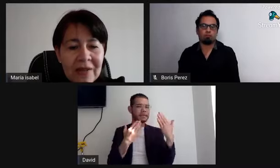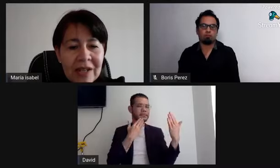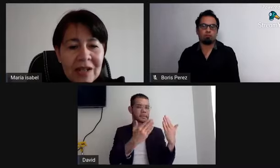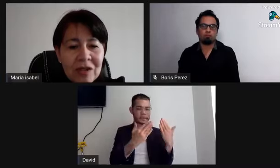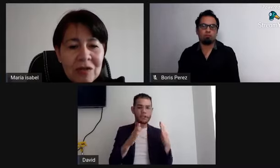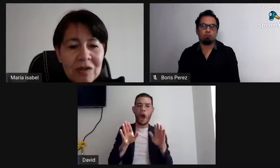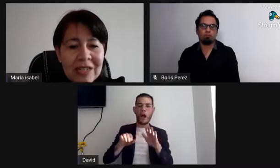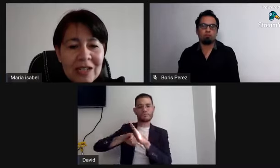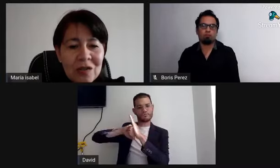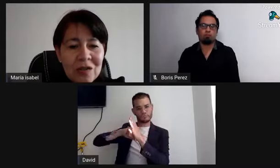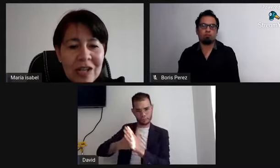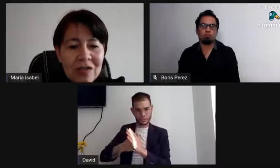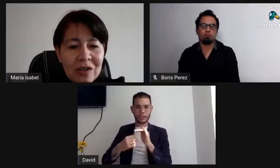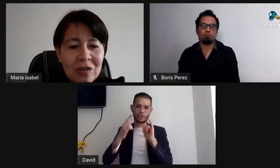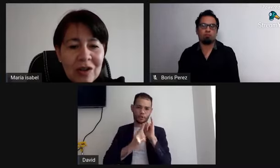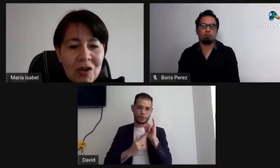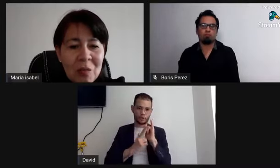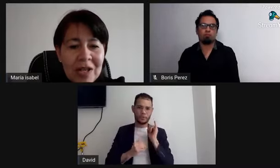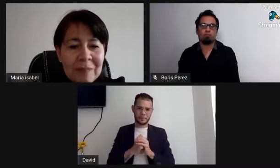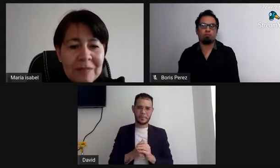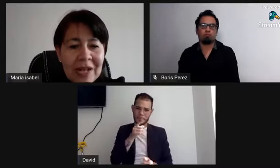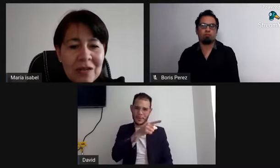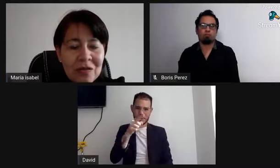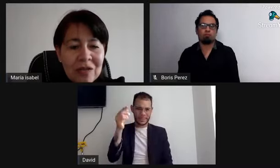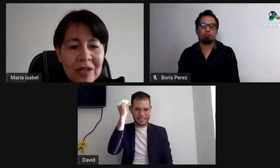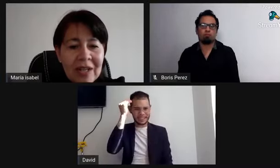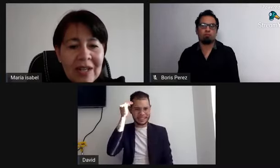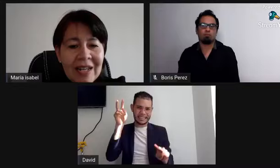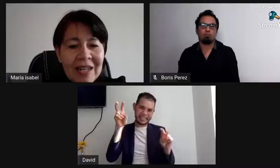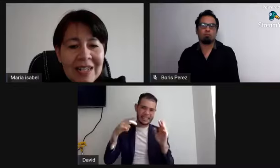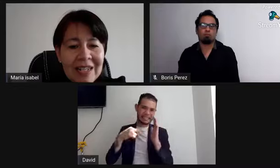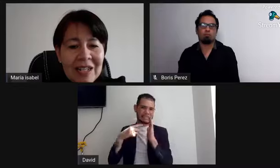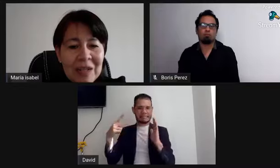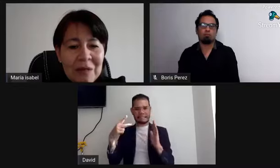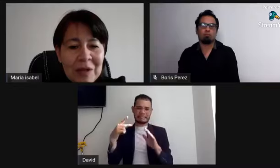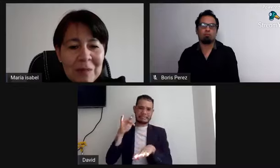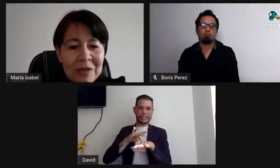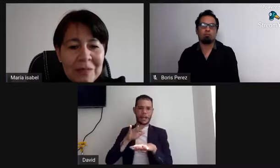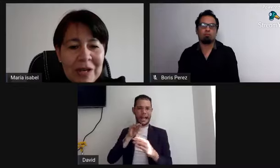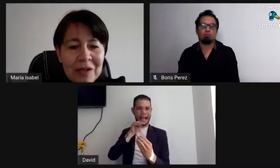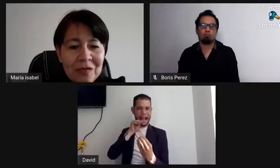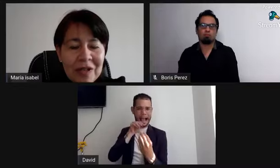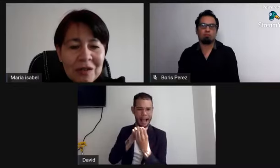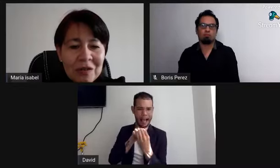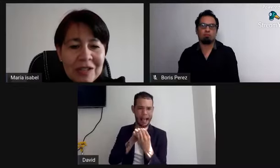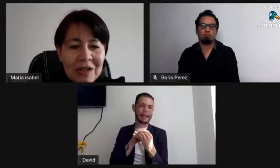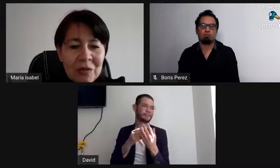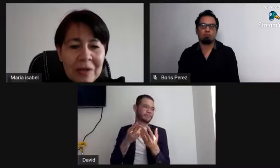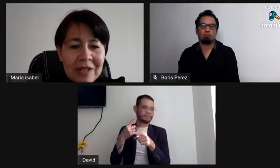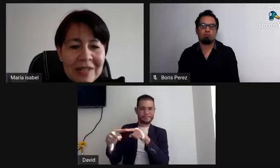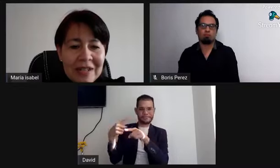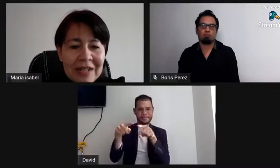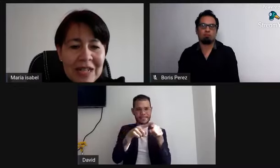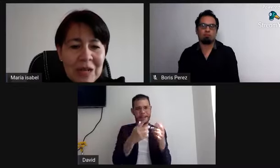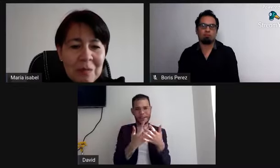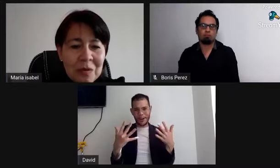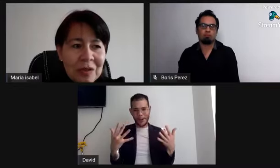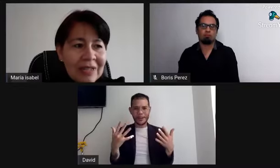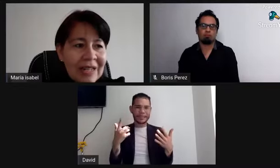ustedes saben que con esto de la tecnología nos ha tocado como adaptarnos y ver pues varios factores que nos